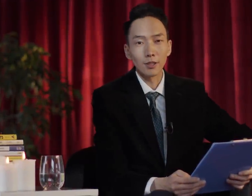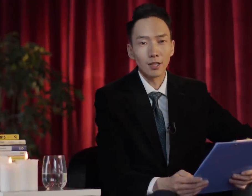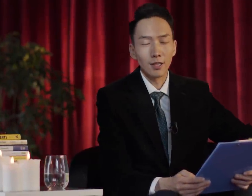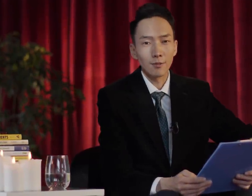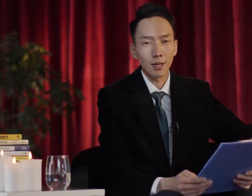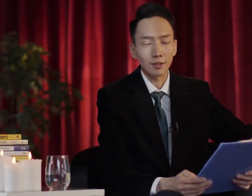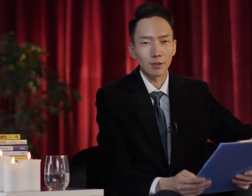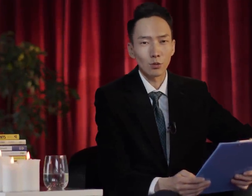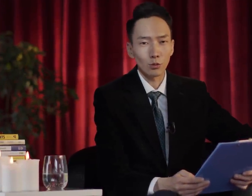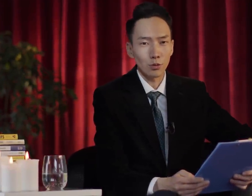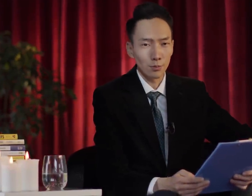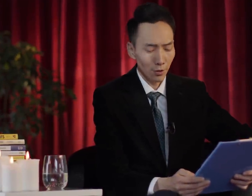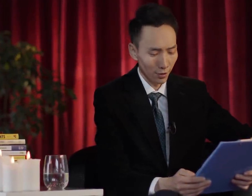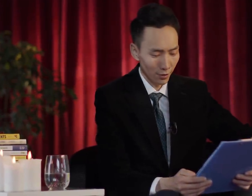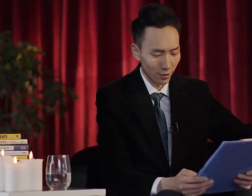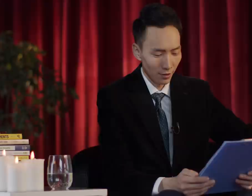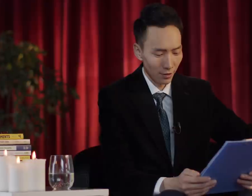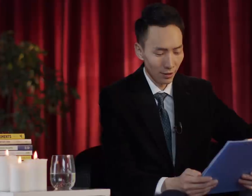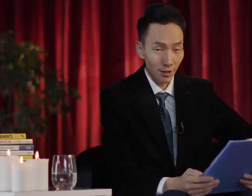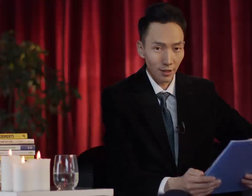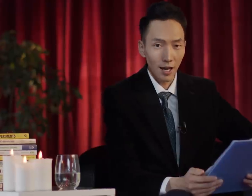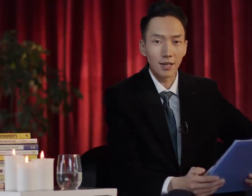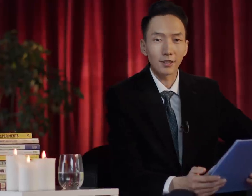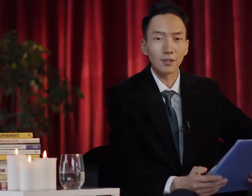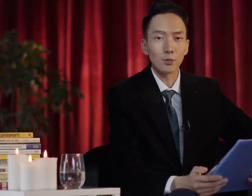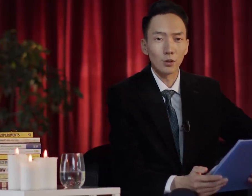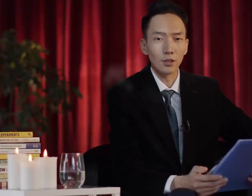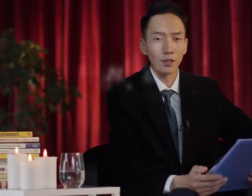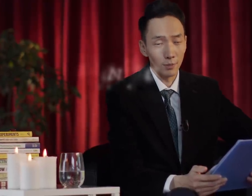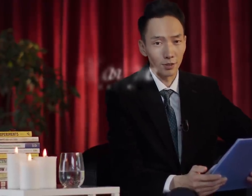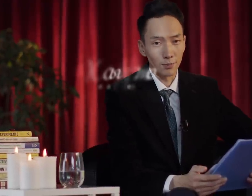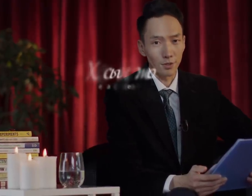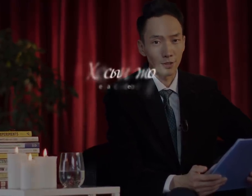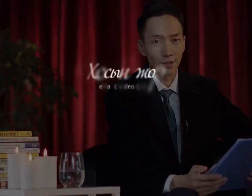мартагдашгүй дурсамж хайрлагдаж бай мэдрэмж.